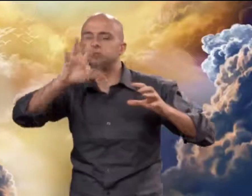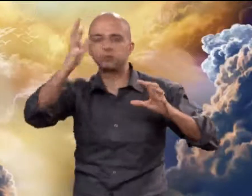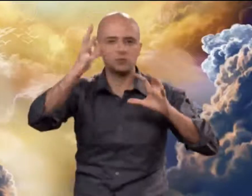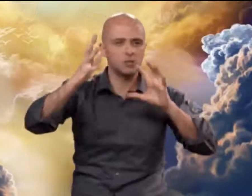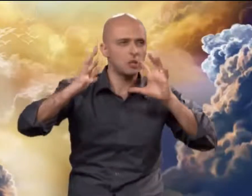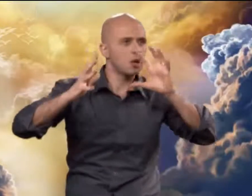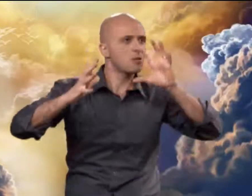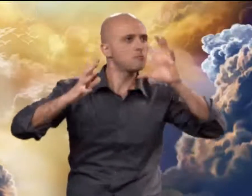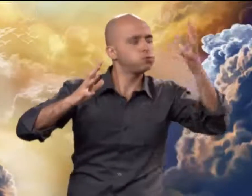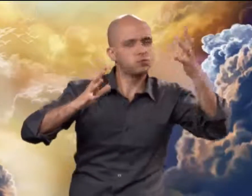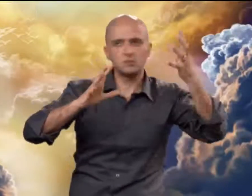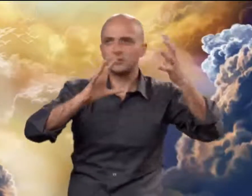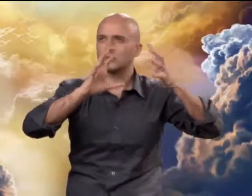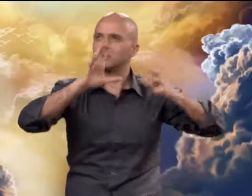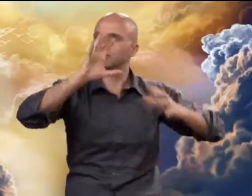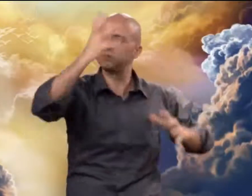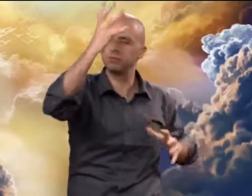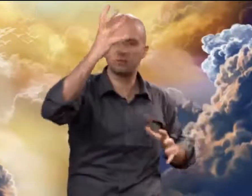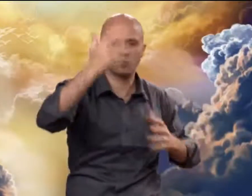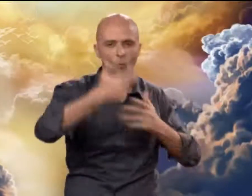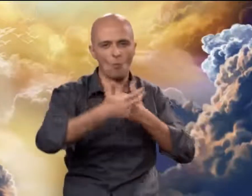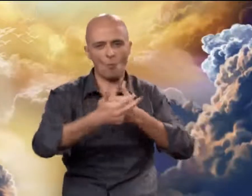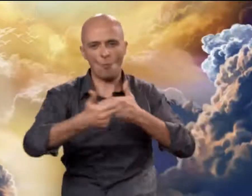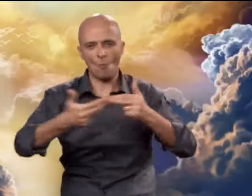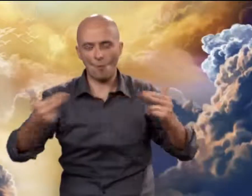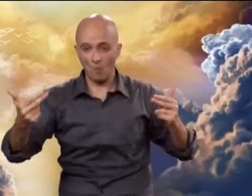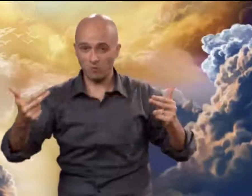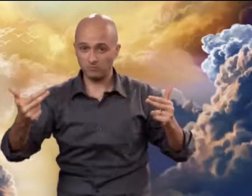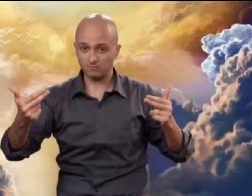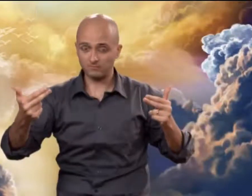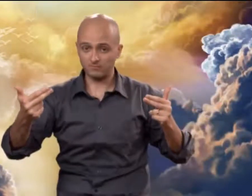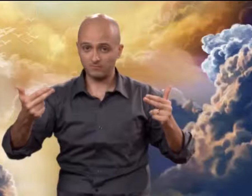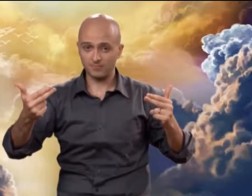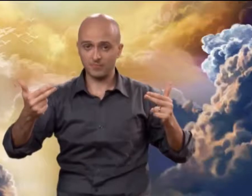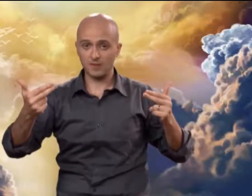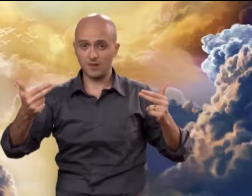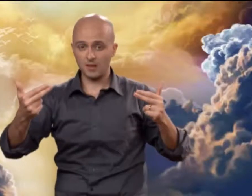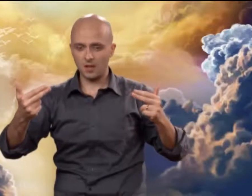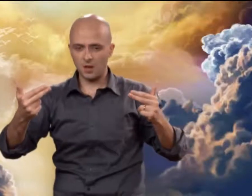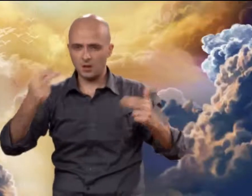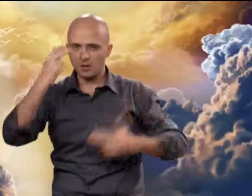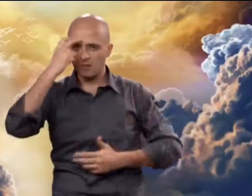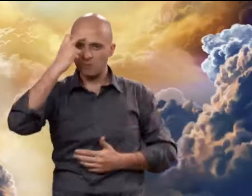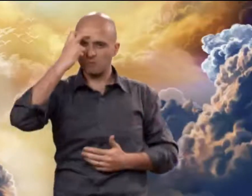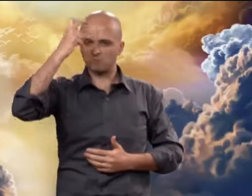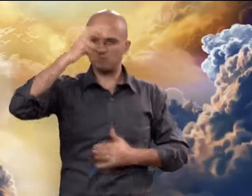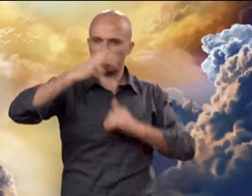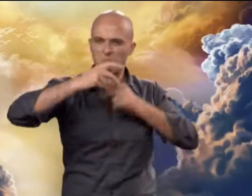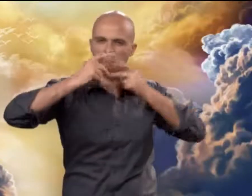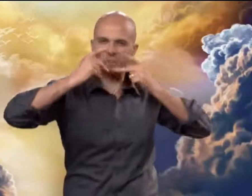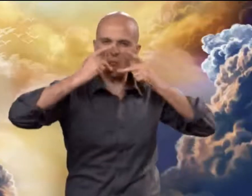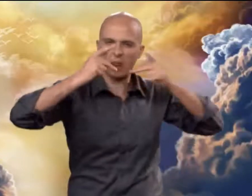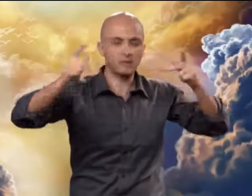para saudar a sua vinda? Multidões de anjos apresentariam Jesus à multidão ansiosa por ver o